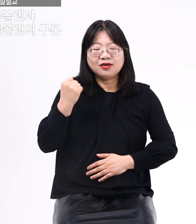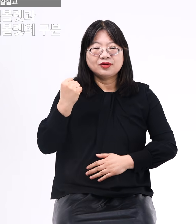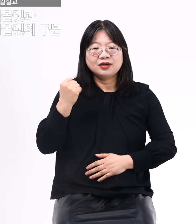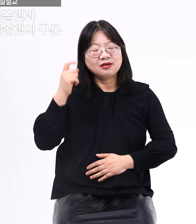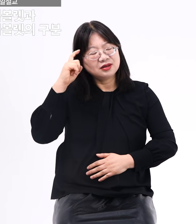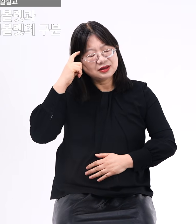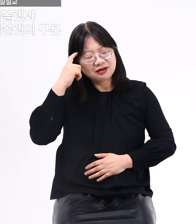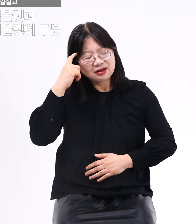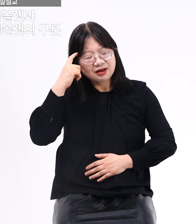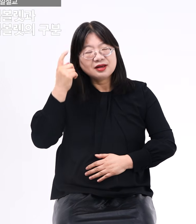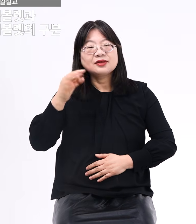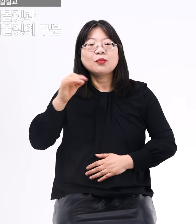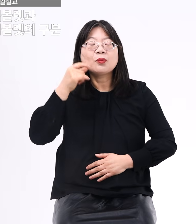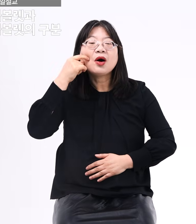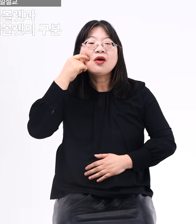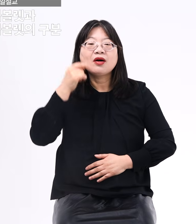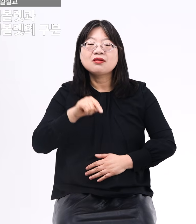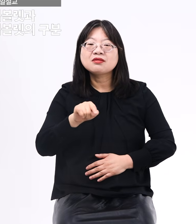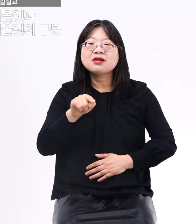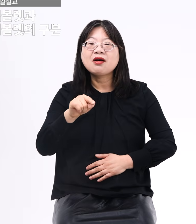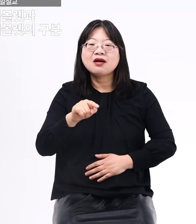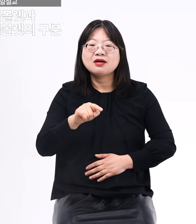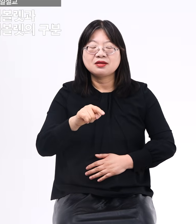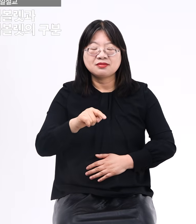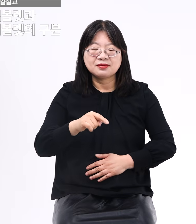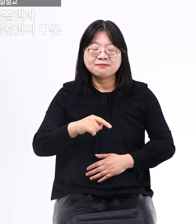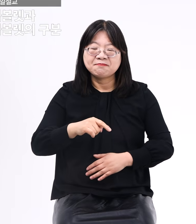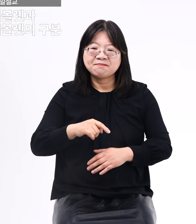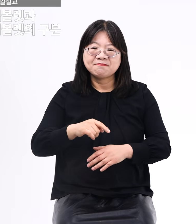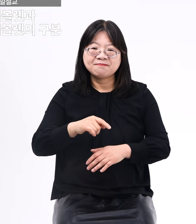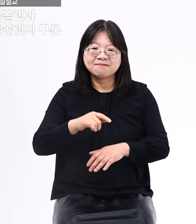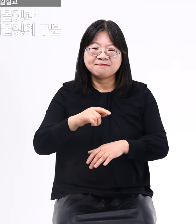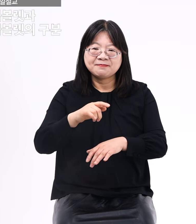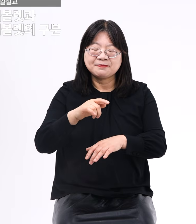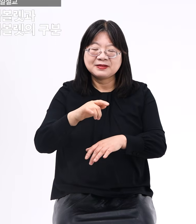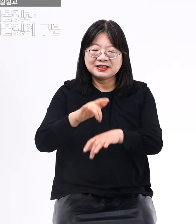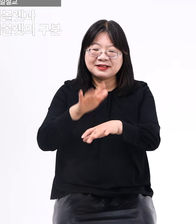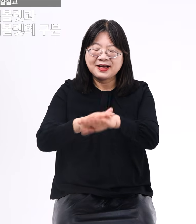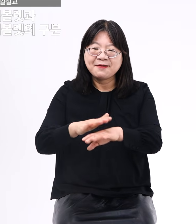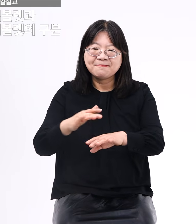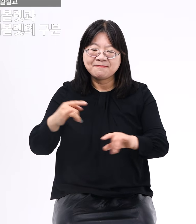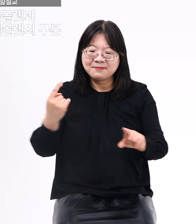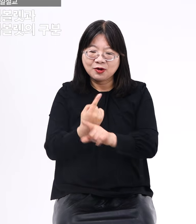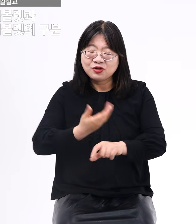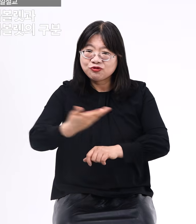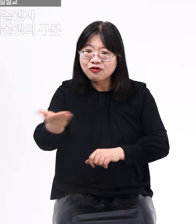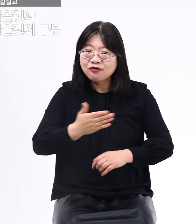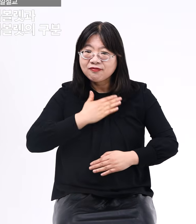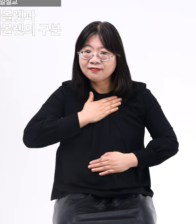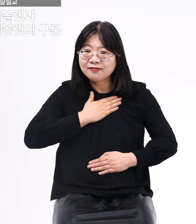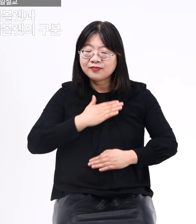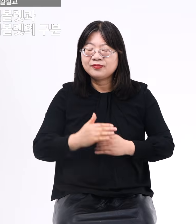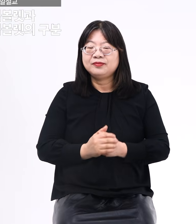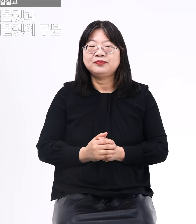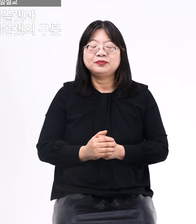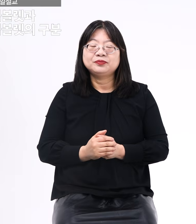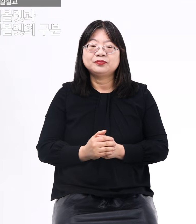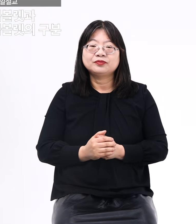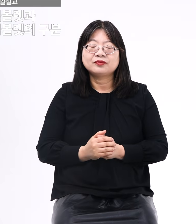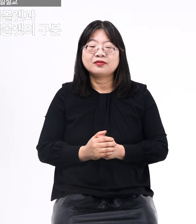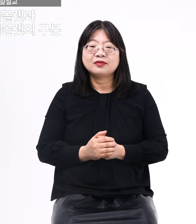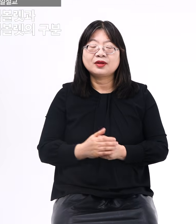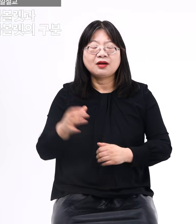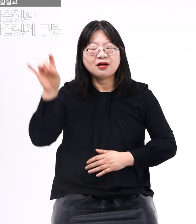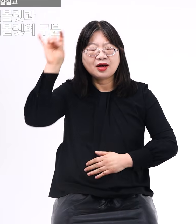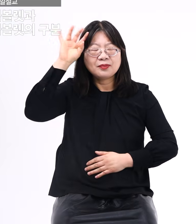손 좀 봐줄게. 버릇 고쳐줄게. 이렇게 된 거예요. 자, 그런데 이런 느닷없는